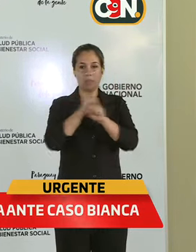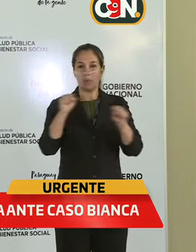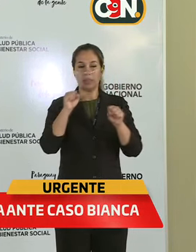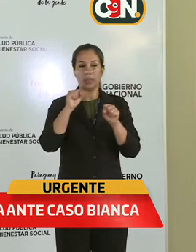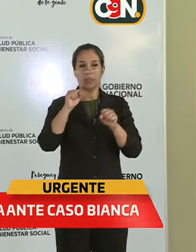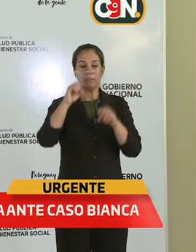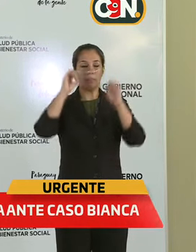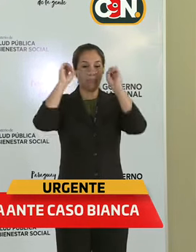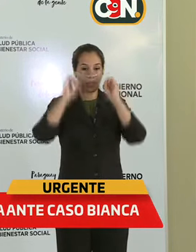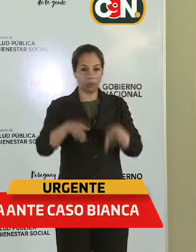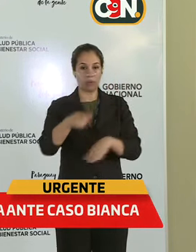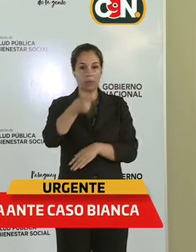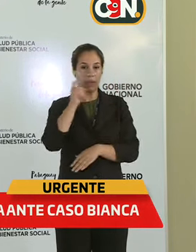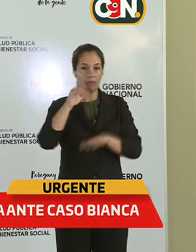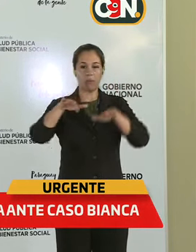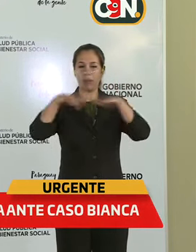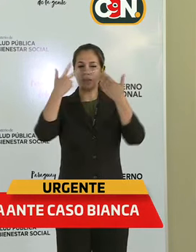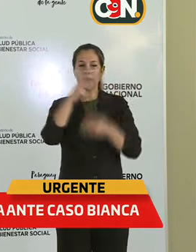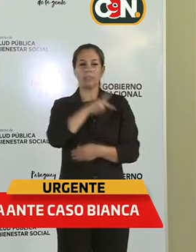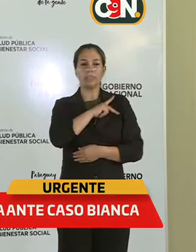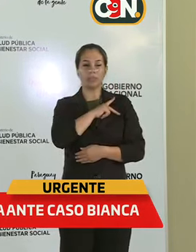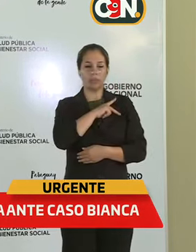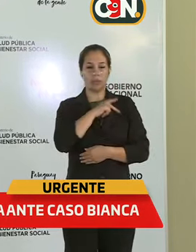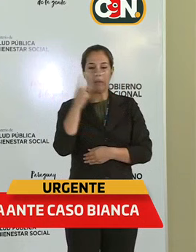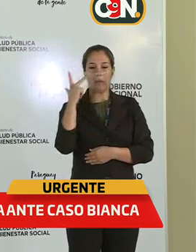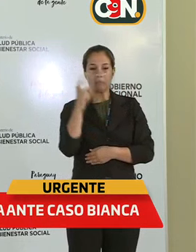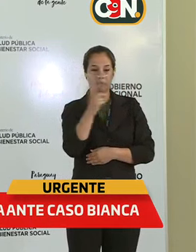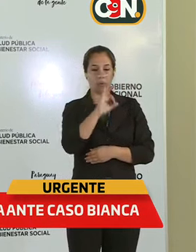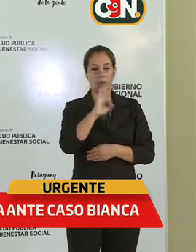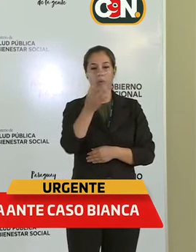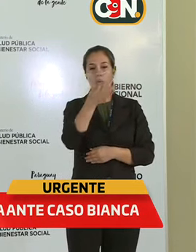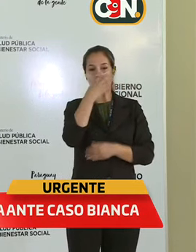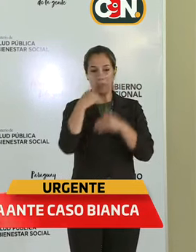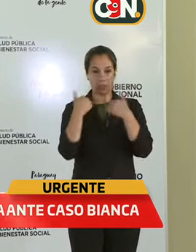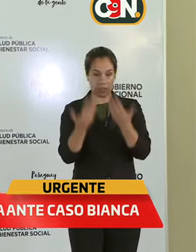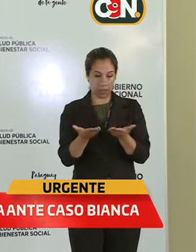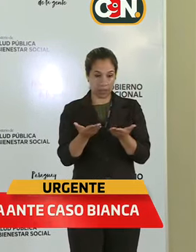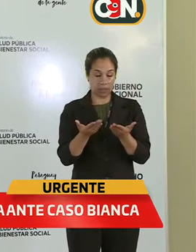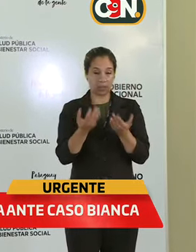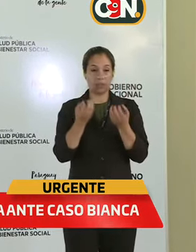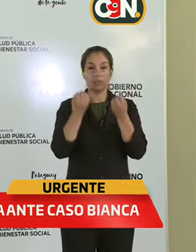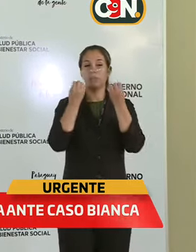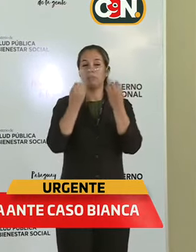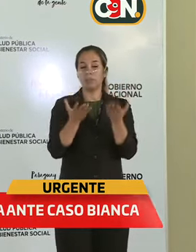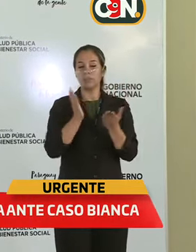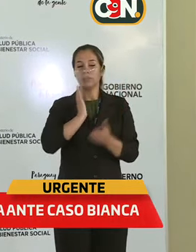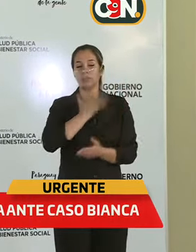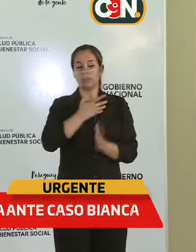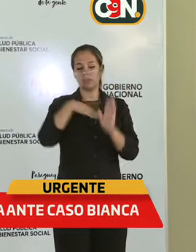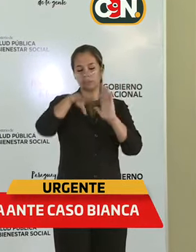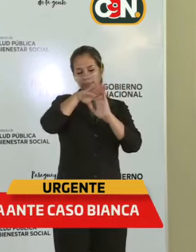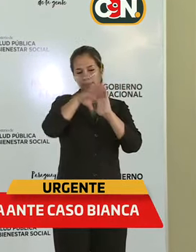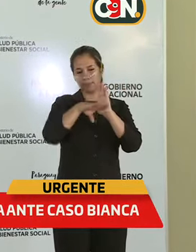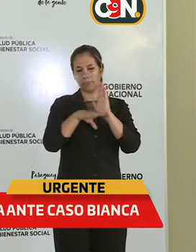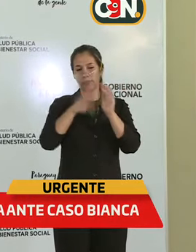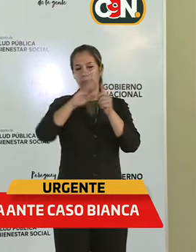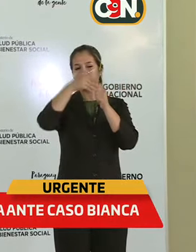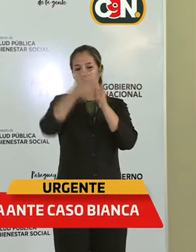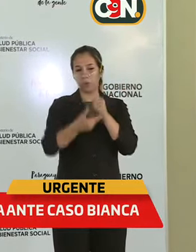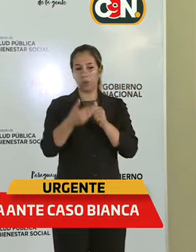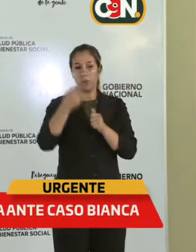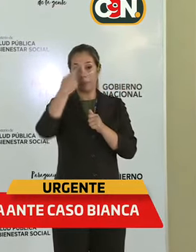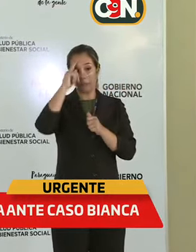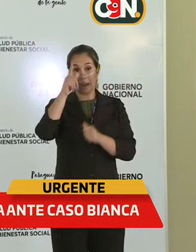comprometer vitalmente a cualquier paciente que se le administre la droga. Por lo tanto, los criterios, ¿verdad?, para poder administrar